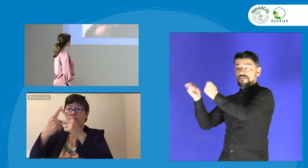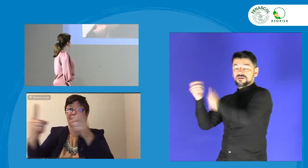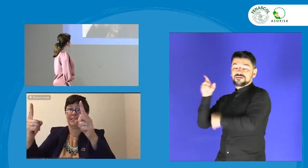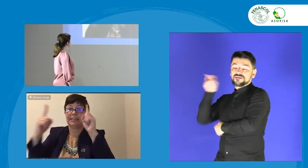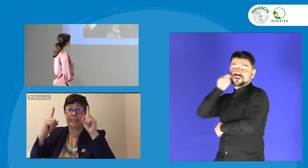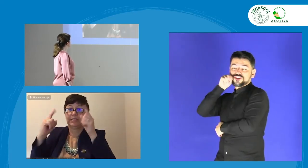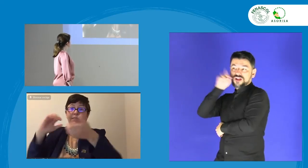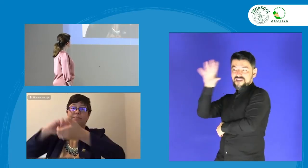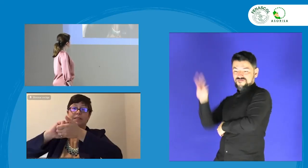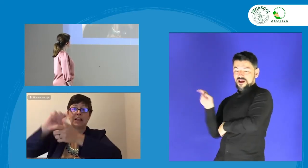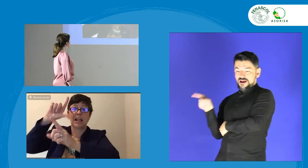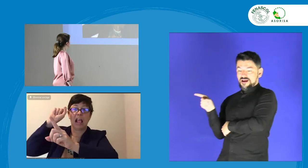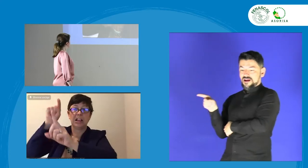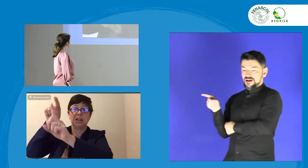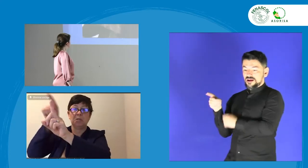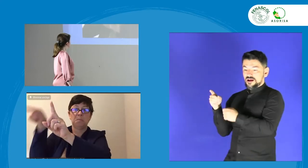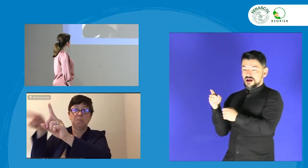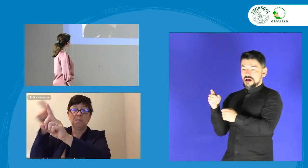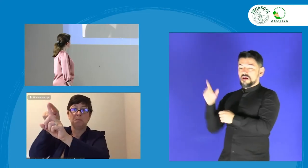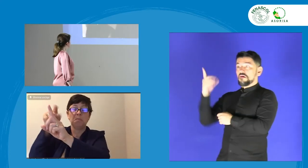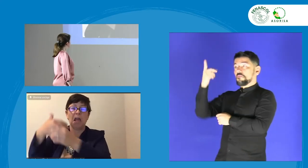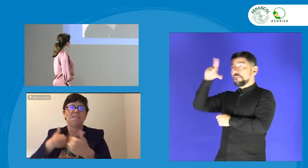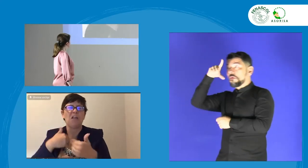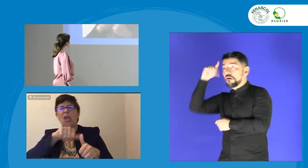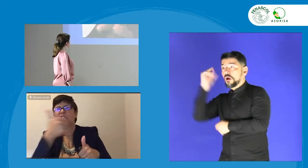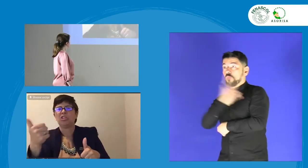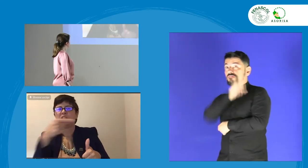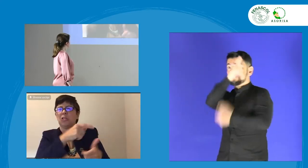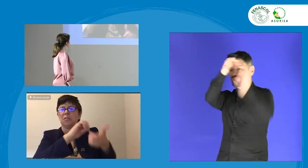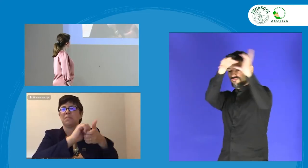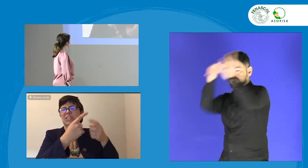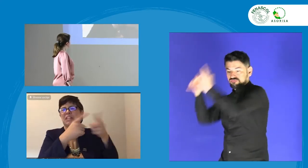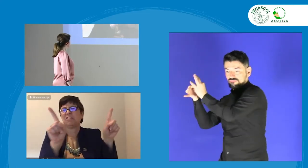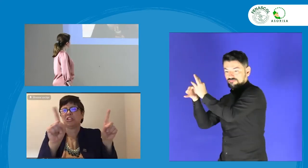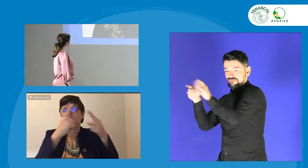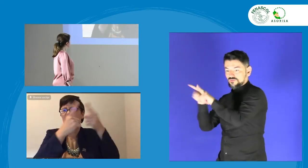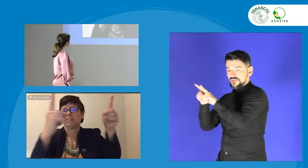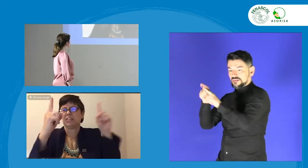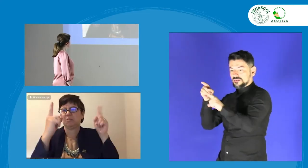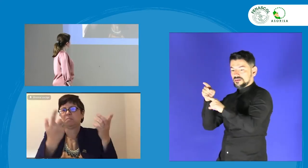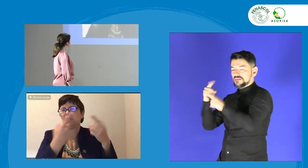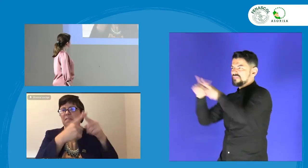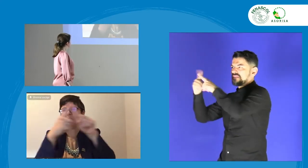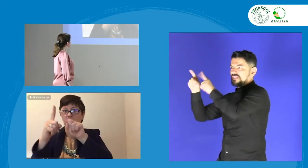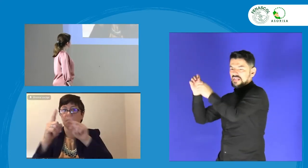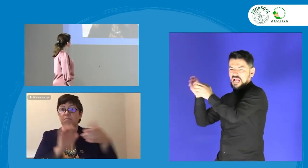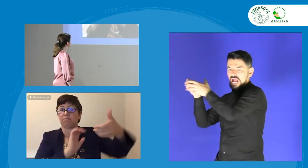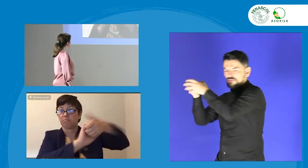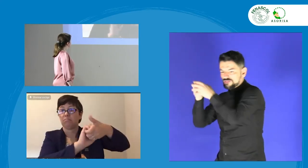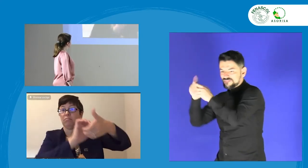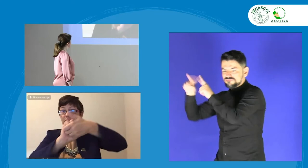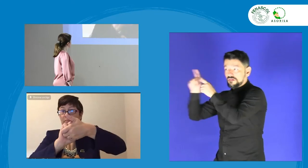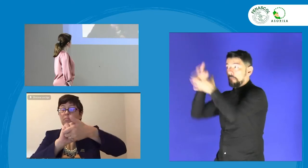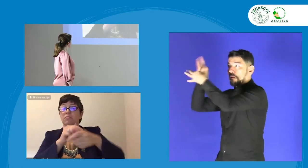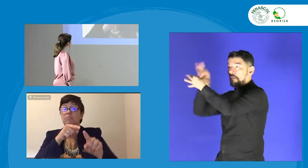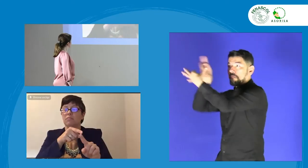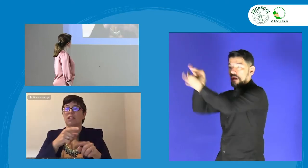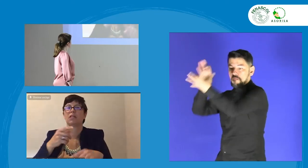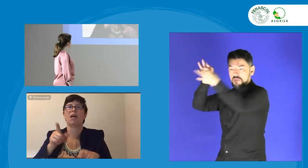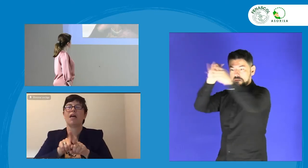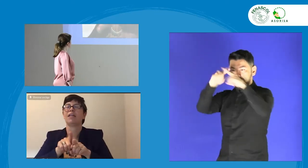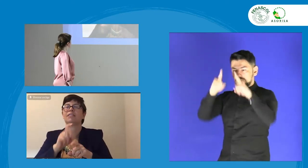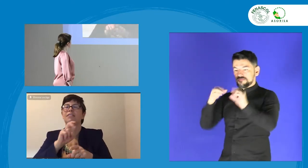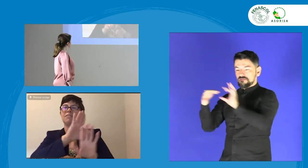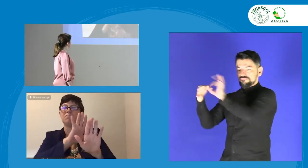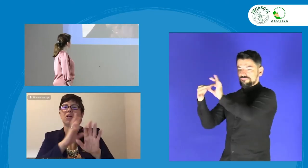efectivamente que se lleve a más espacios, como sucedió en Nigeria. Fueron logrando de a poco más espacios y, por ejemplo, nosotros acá